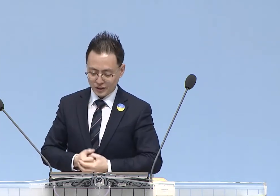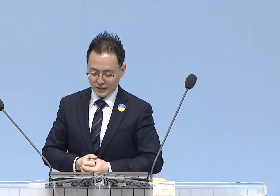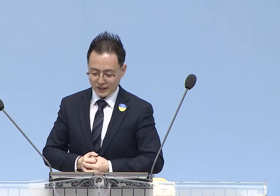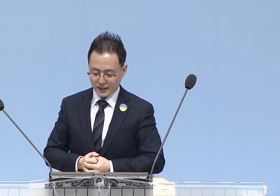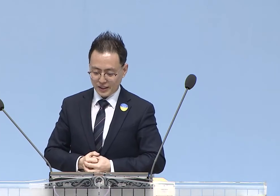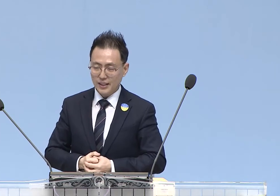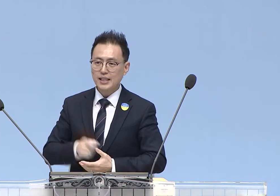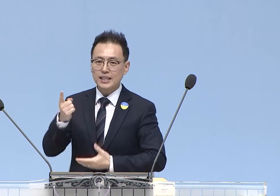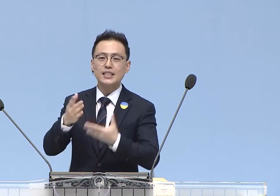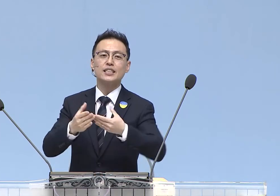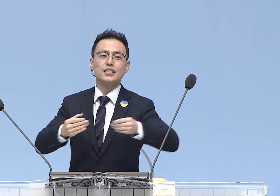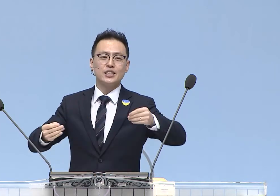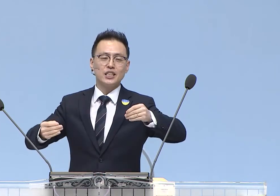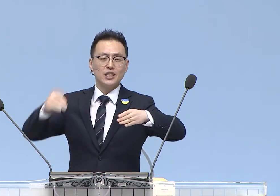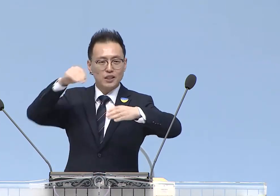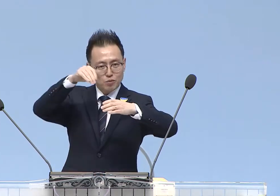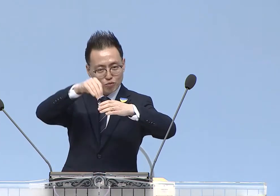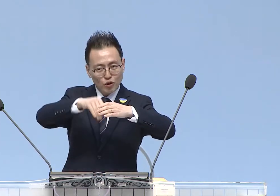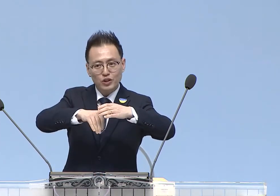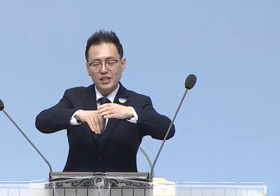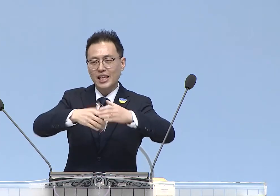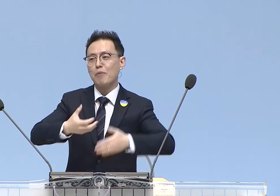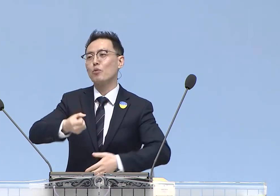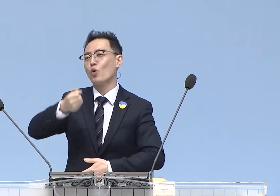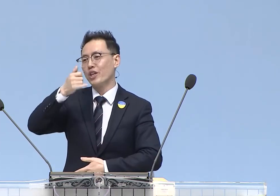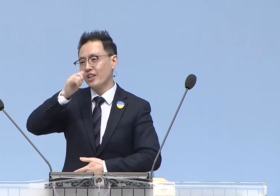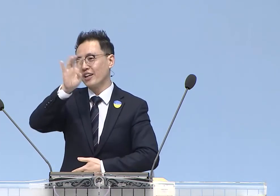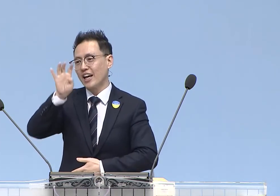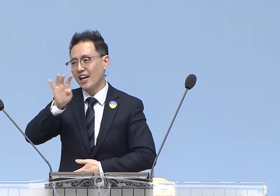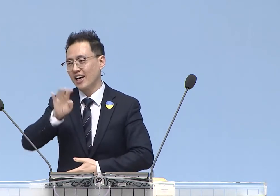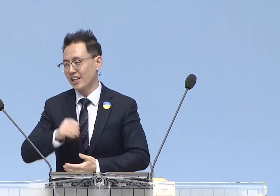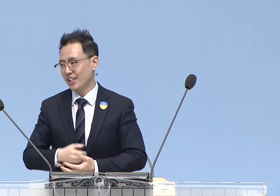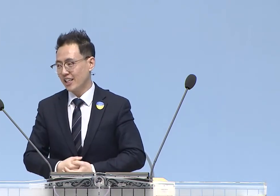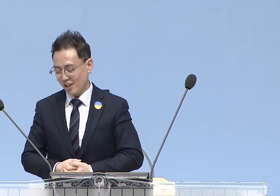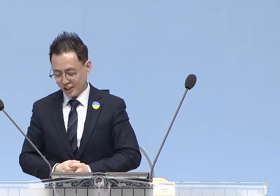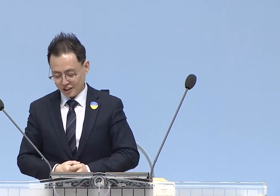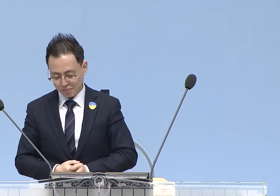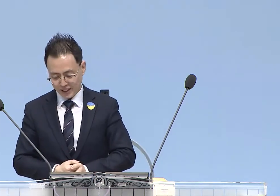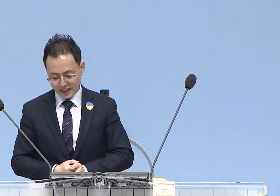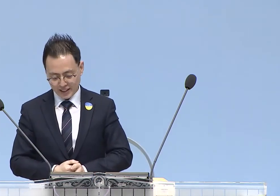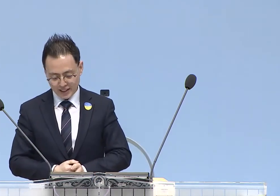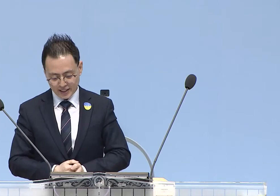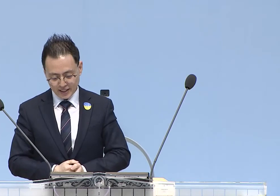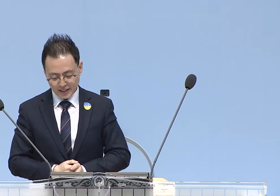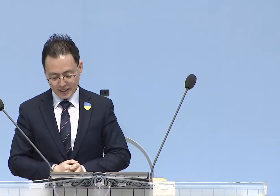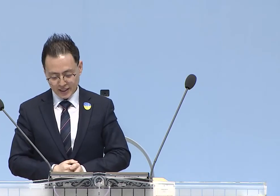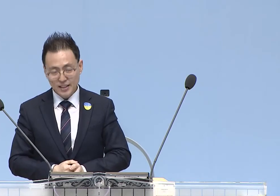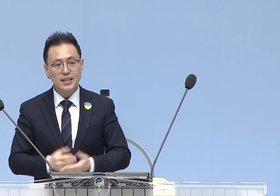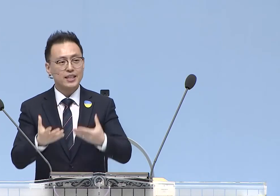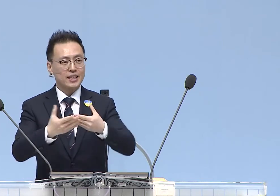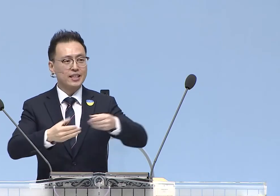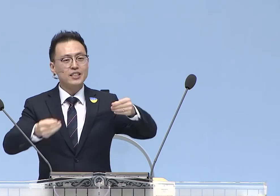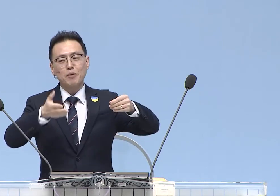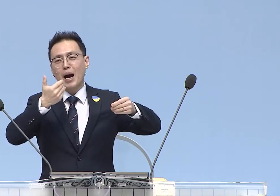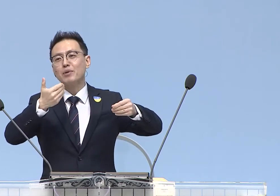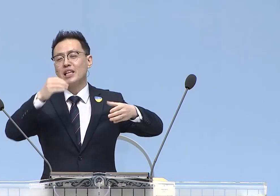것은 그 그릇이 무엇을 담고 있는가에 달려 있습니다. 그릇에 밥을